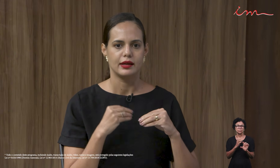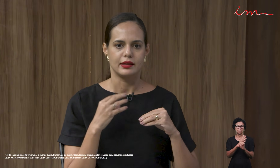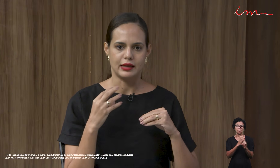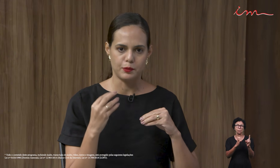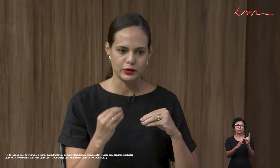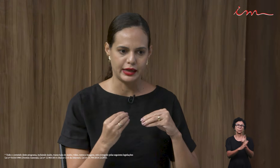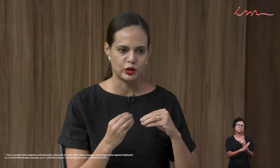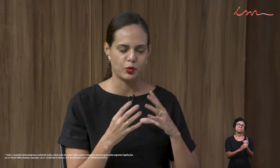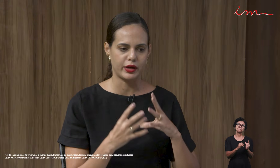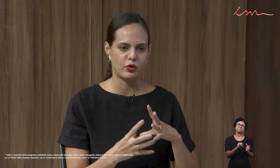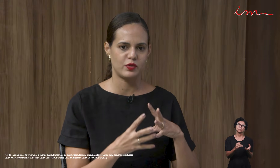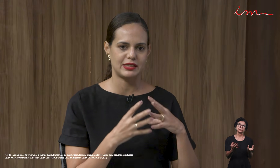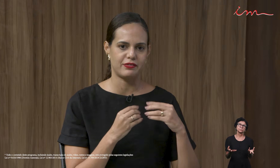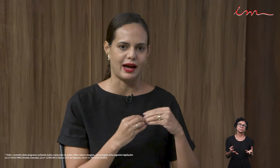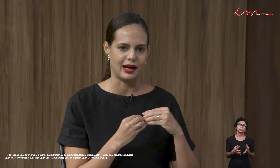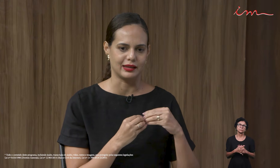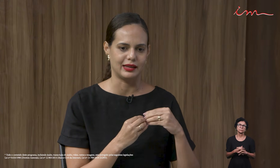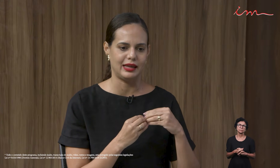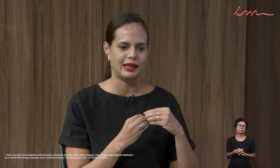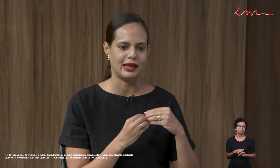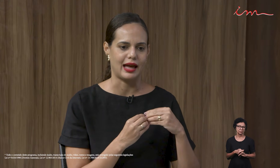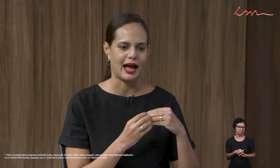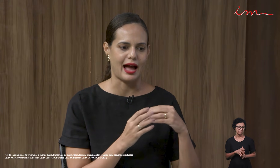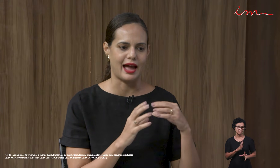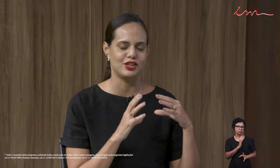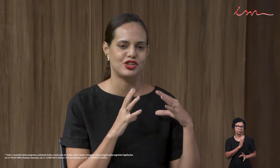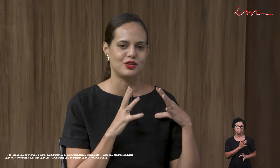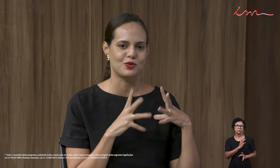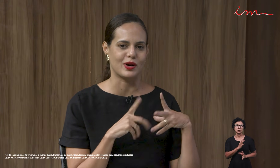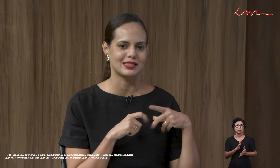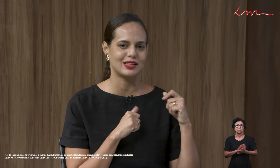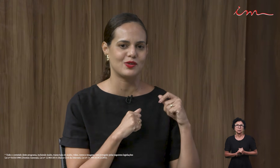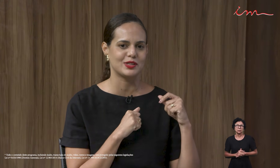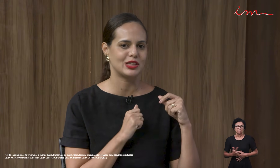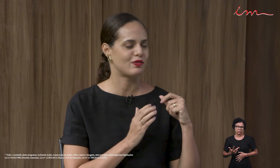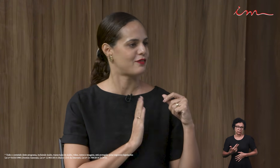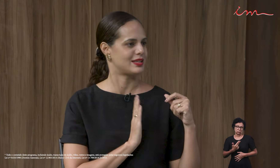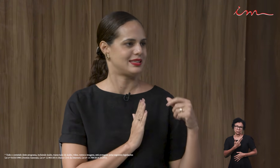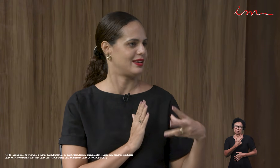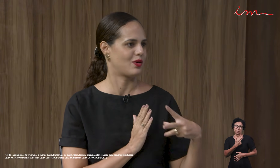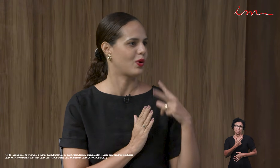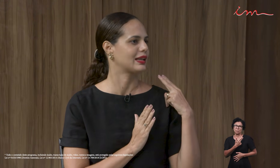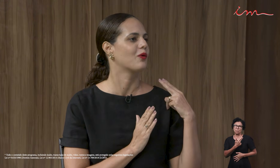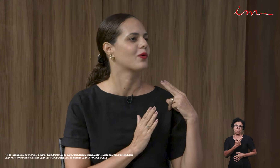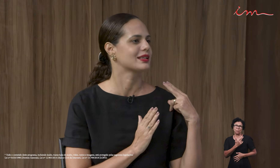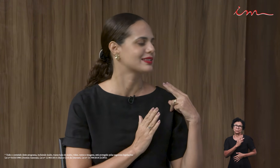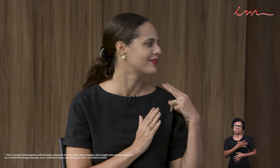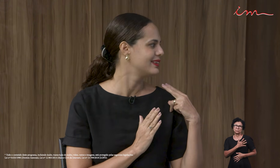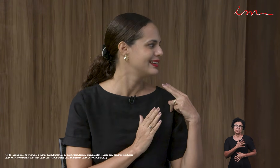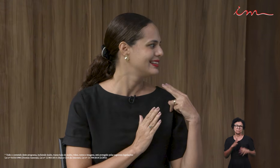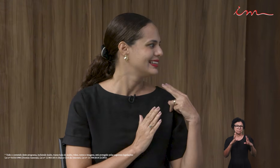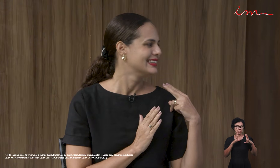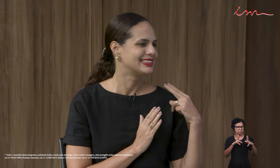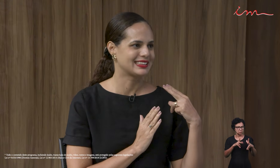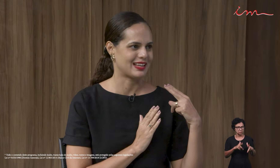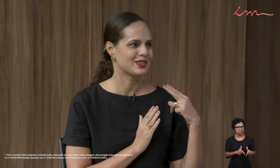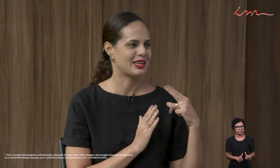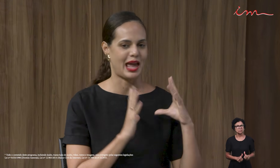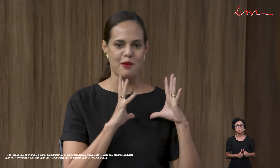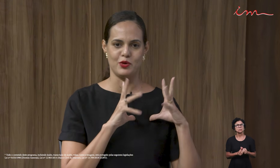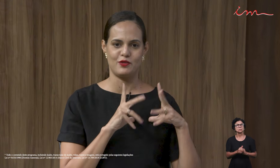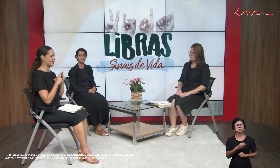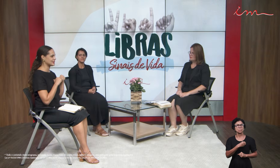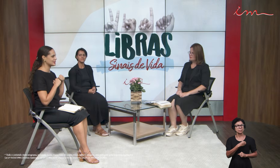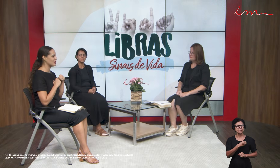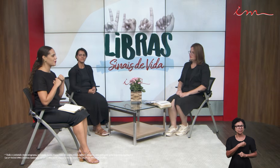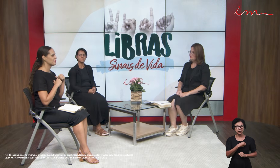EBD, tá por dentro. Porque quando você fala que a higiene no coração, você não vai cortar o coração. Você trata que